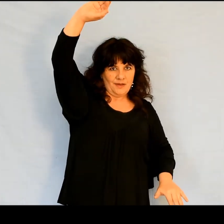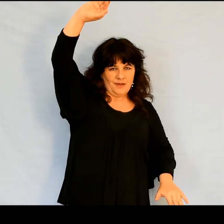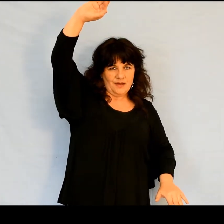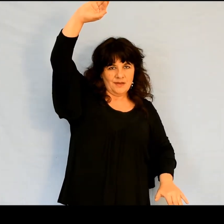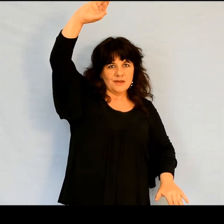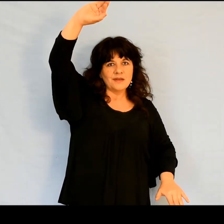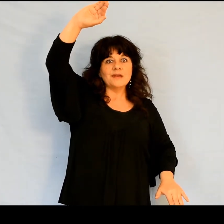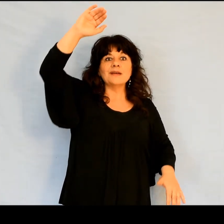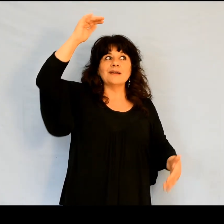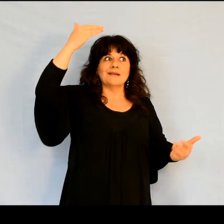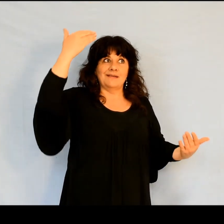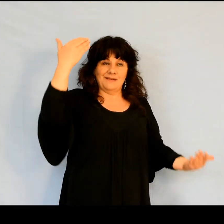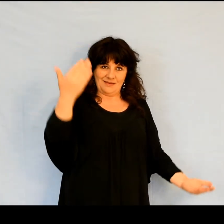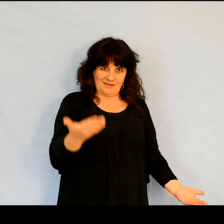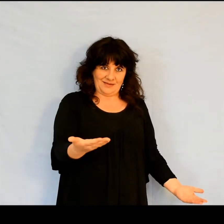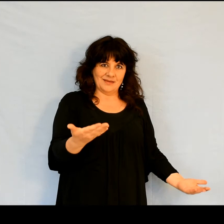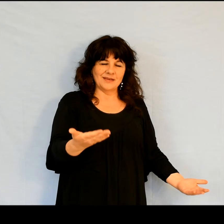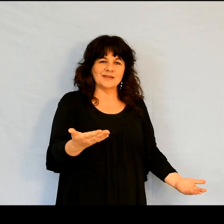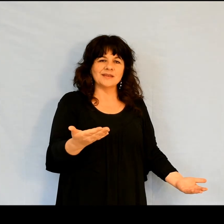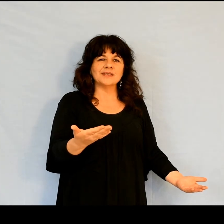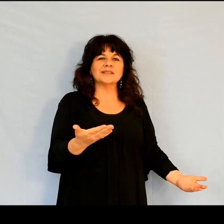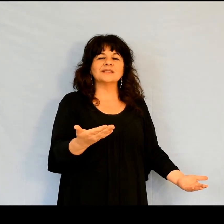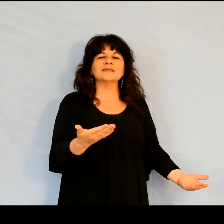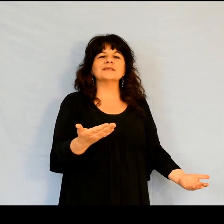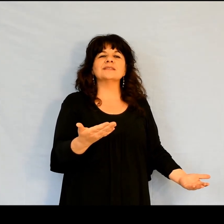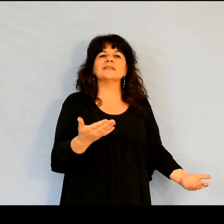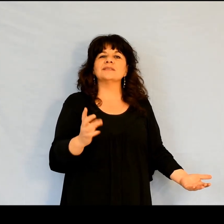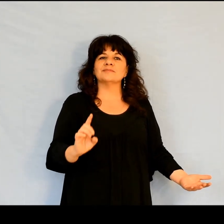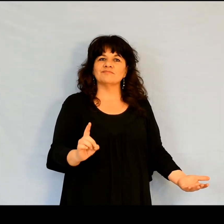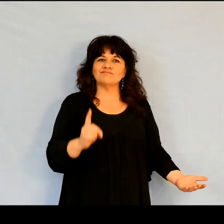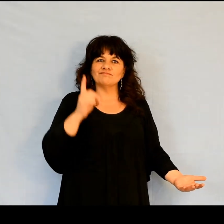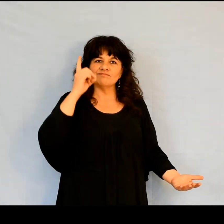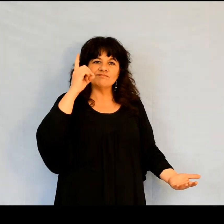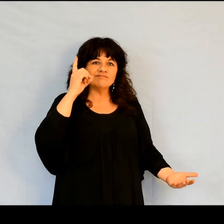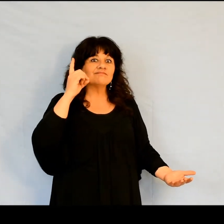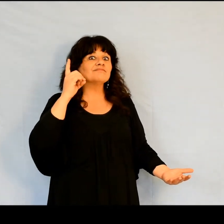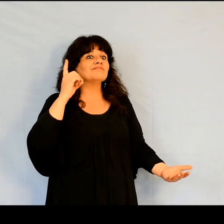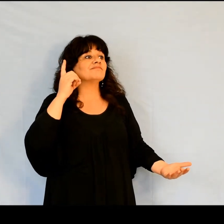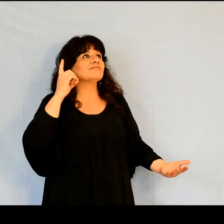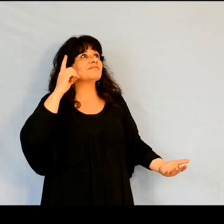Et ce fut ainsi. Dieu appela le firmament ciel.